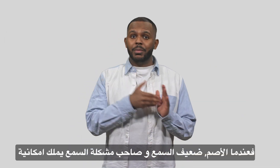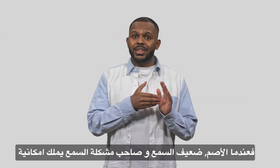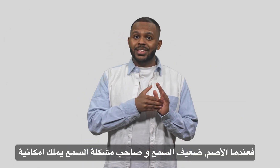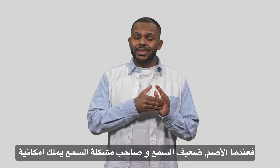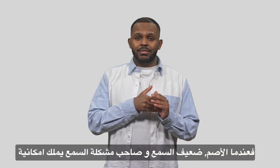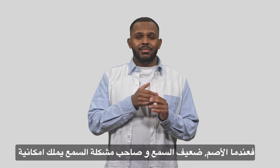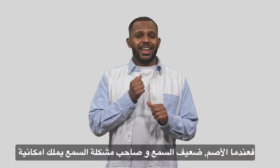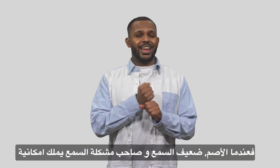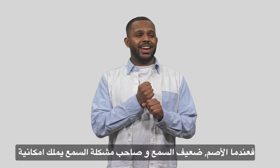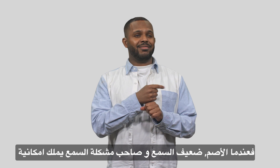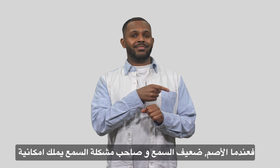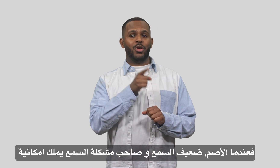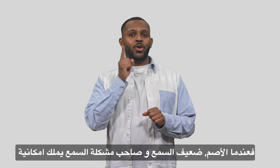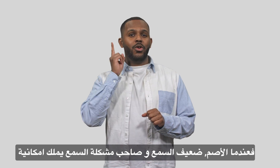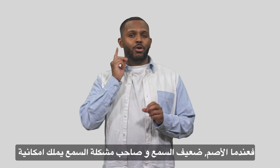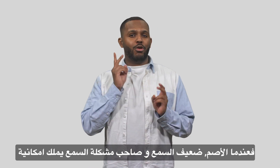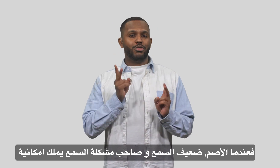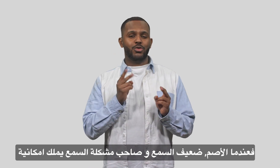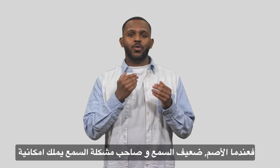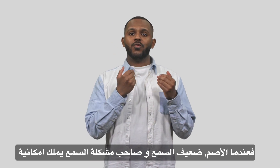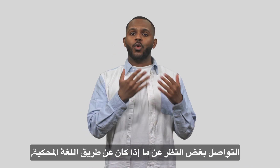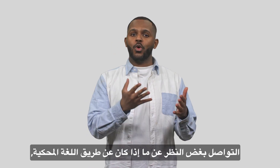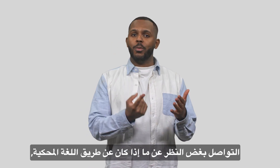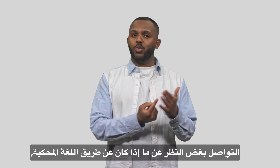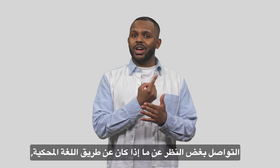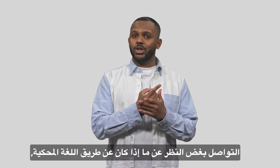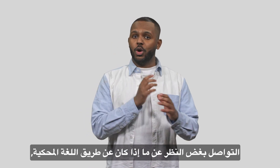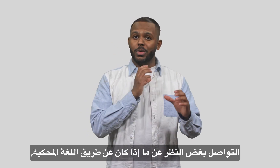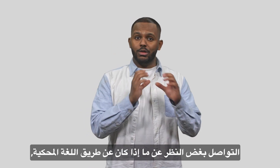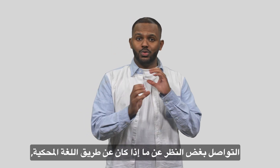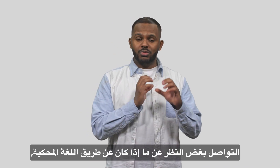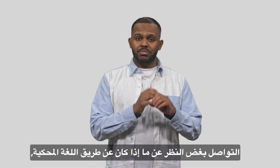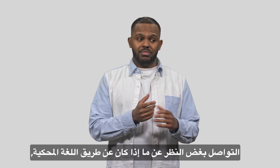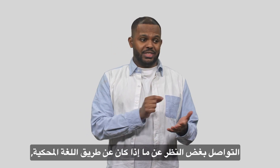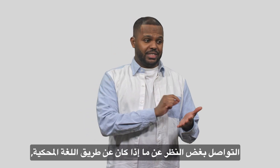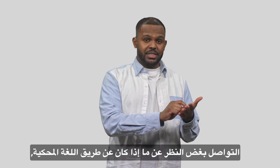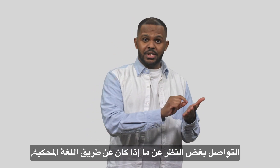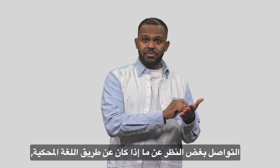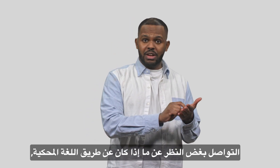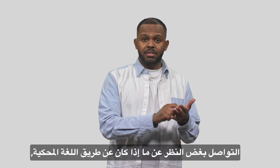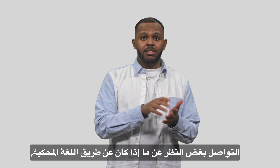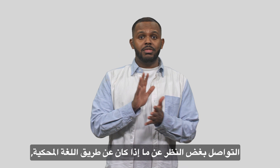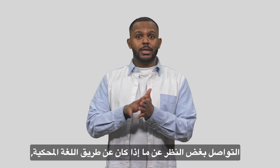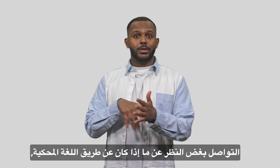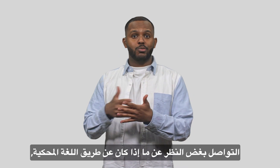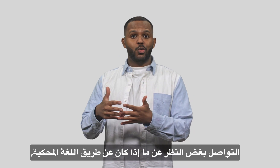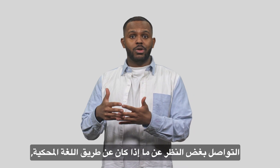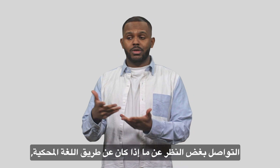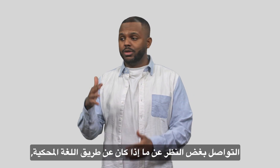فعندما الأصم ضعيف السمع وصاحب مشكلة السمع يملك إمكانية التواصل بغض النظر عن ما إذا كان عن طريق